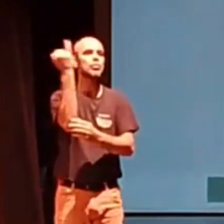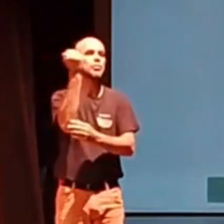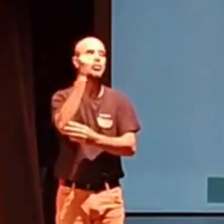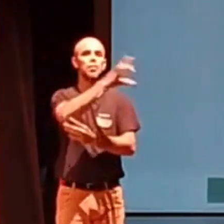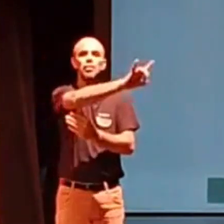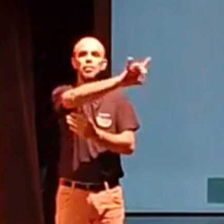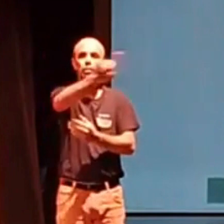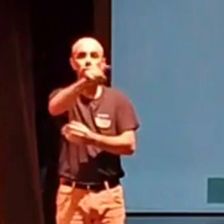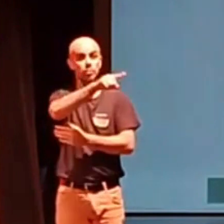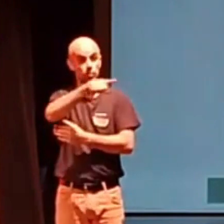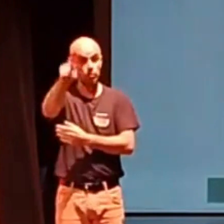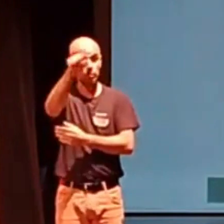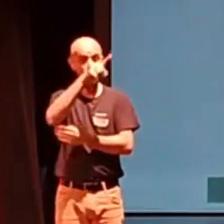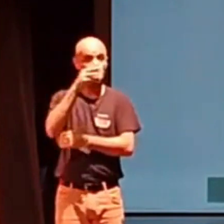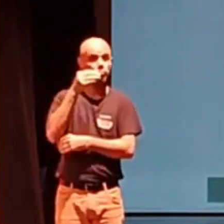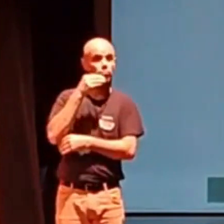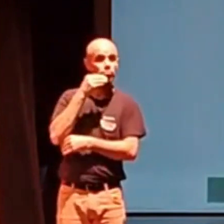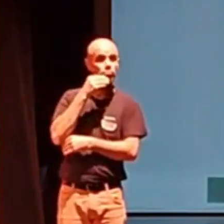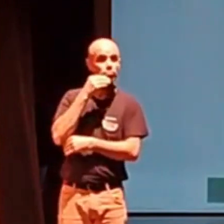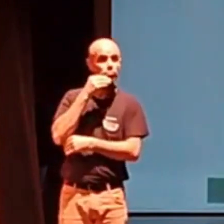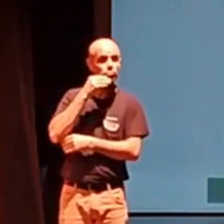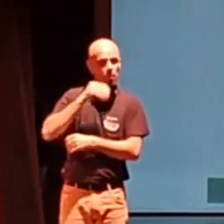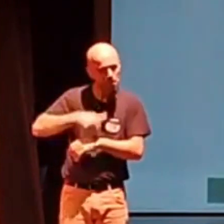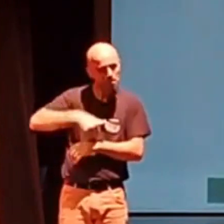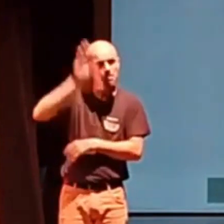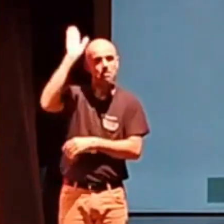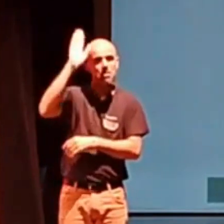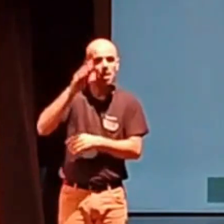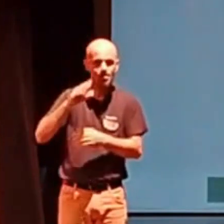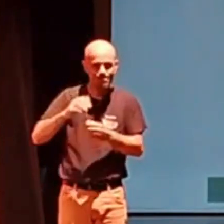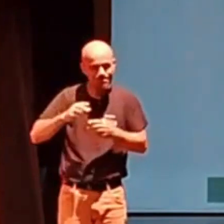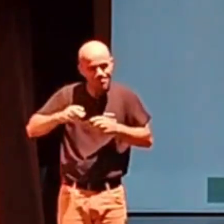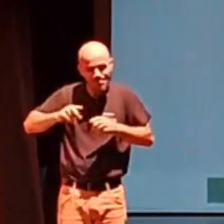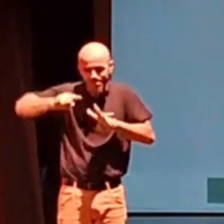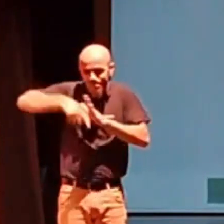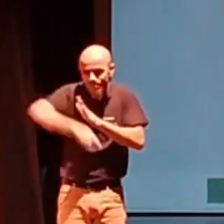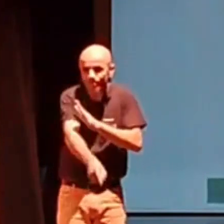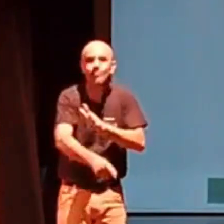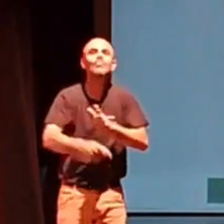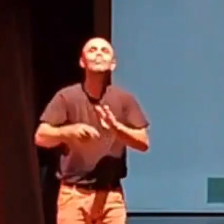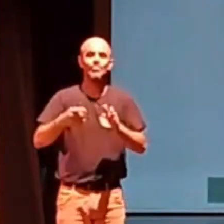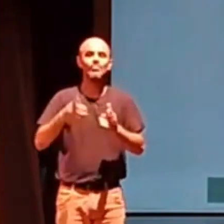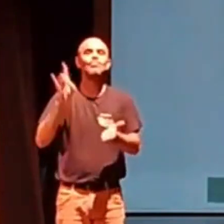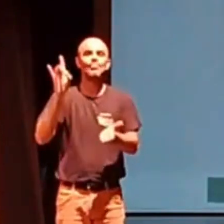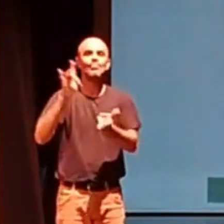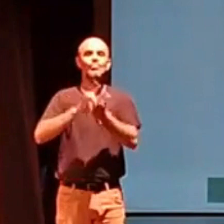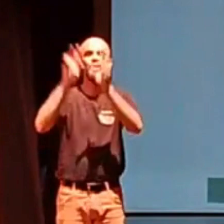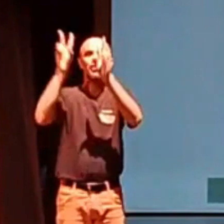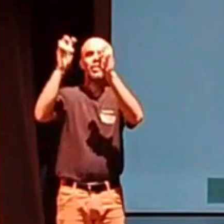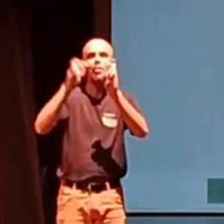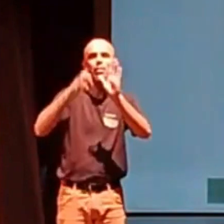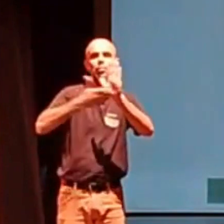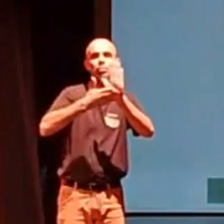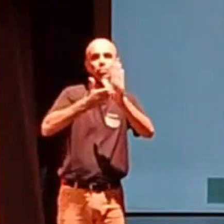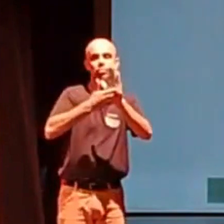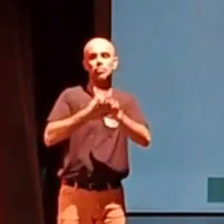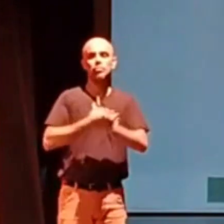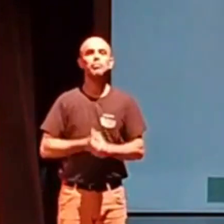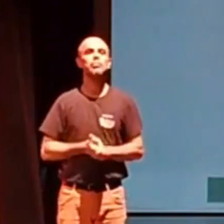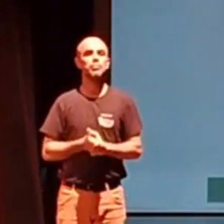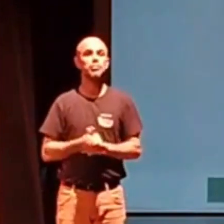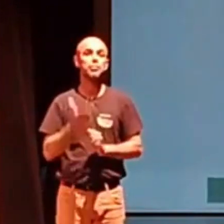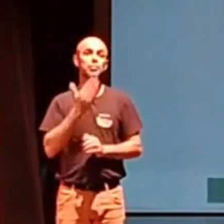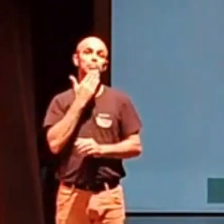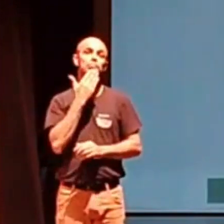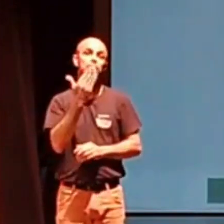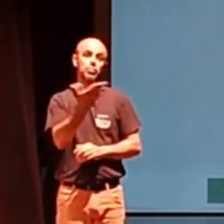para vocês. Aproveitem ao máximo essa experiência que será muito imersa nos temas propostos. Quero pedir